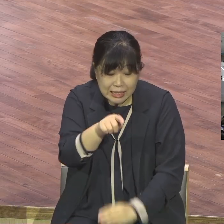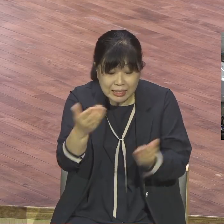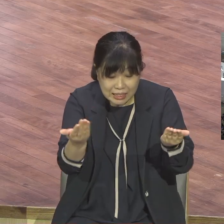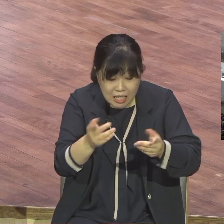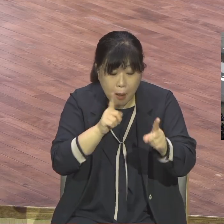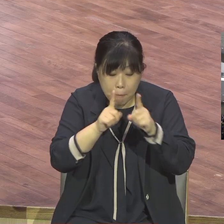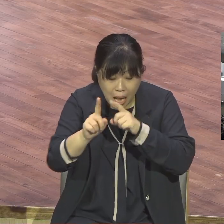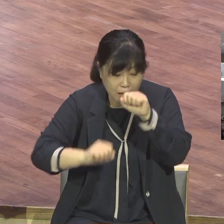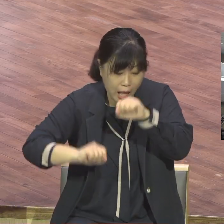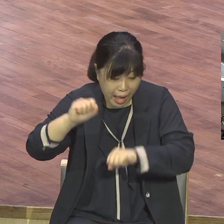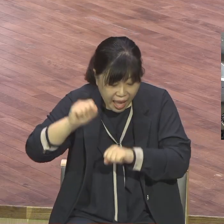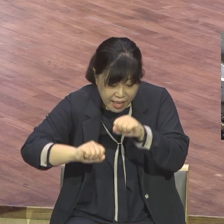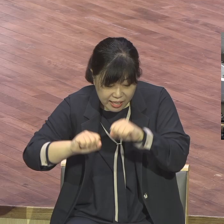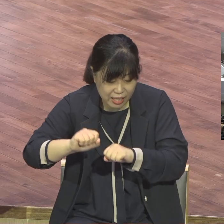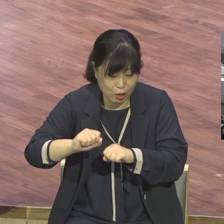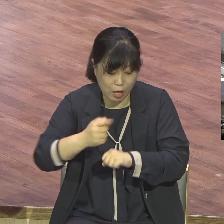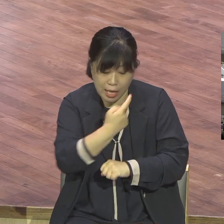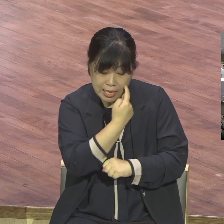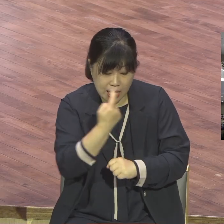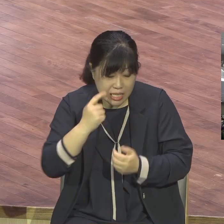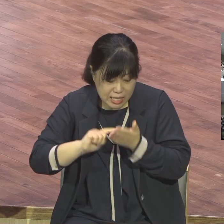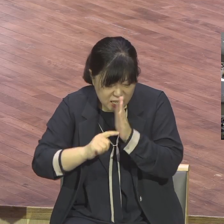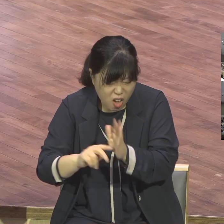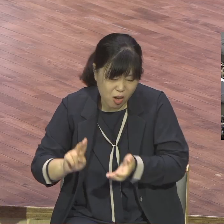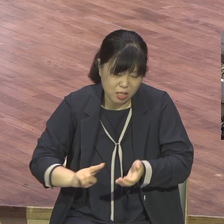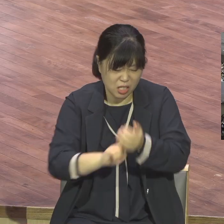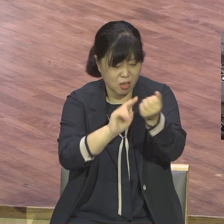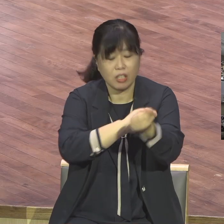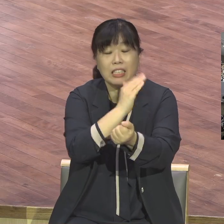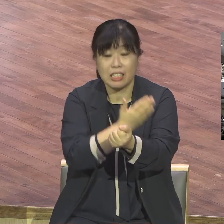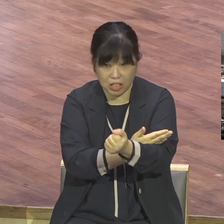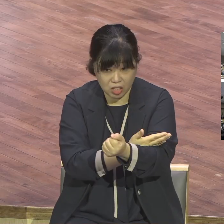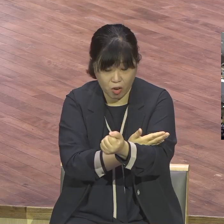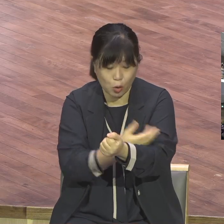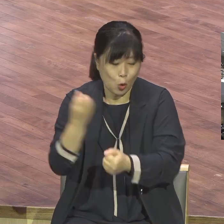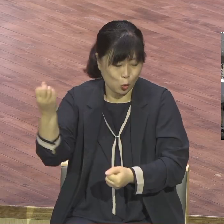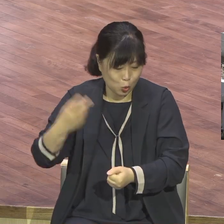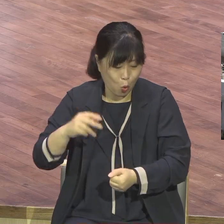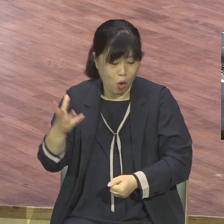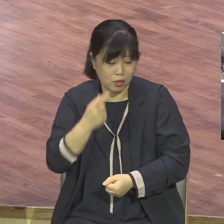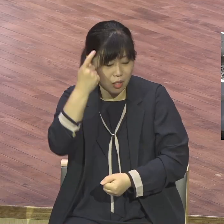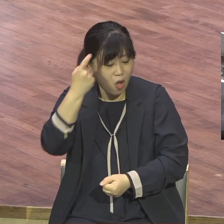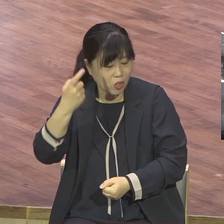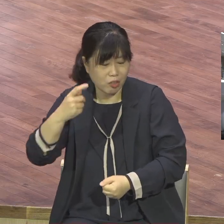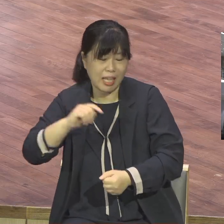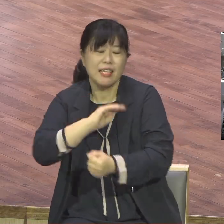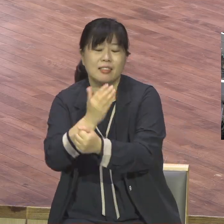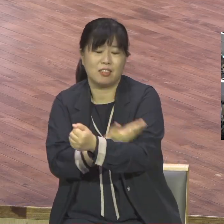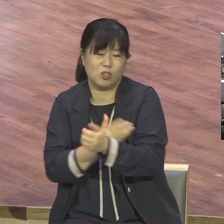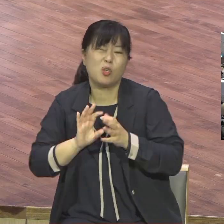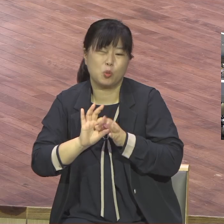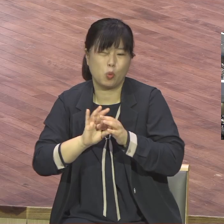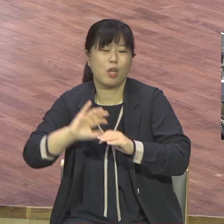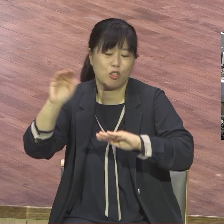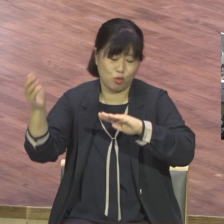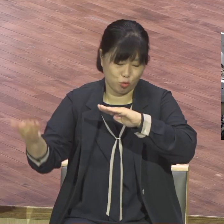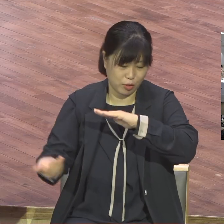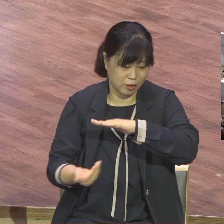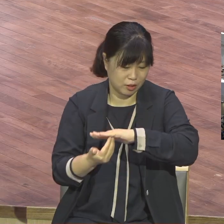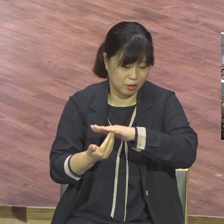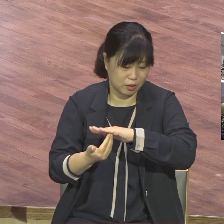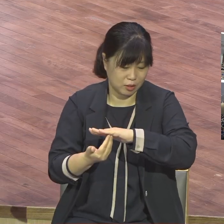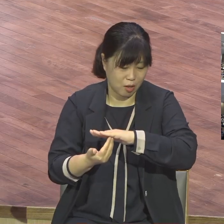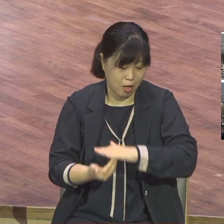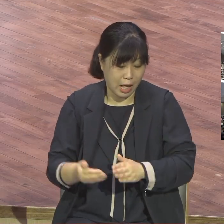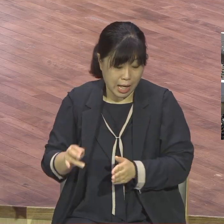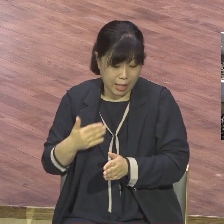일은 말과 행위로 표적과 기사의 능력으로 성령의 능력으로 이루어졌으며 그리하여 내가